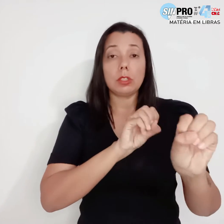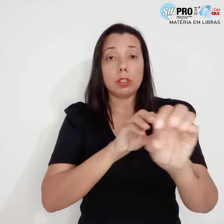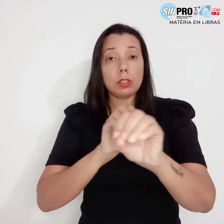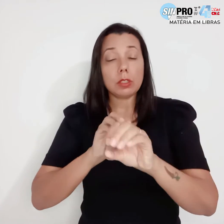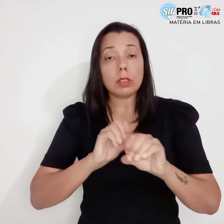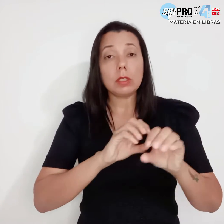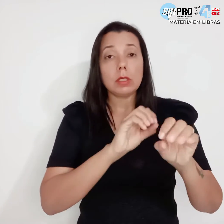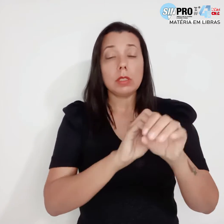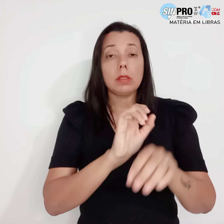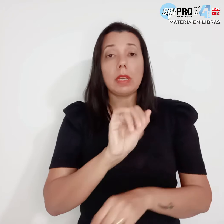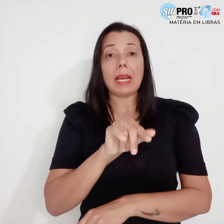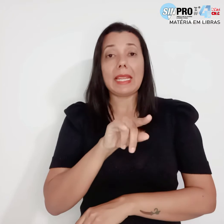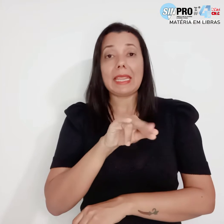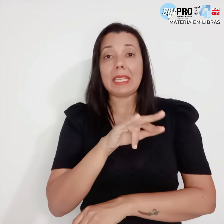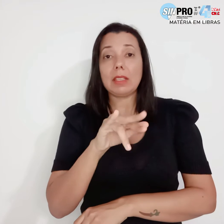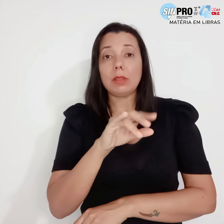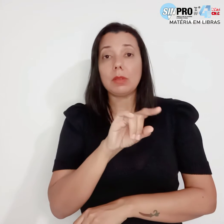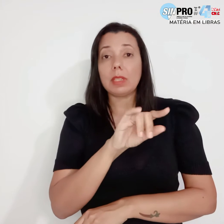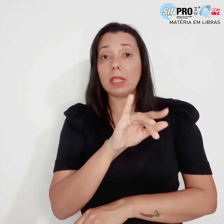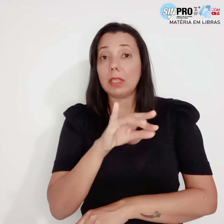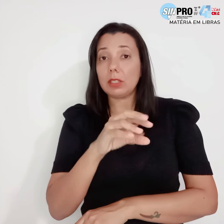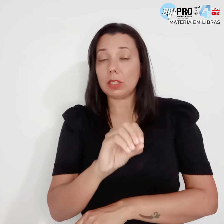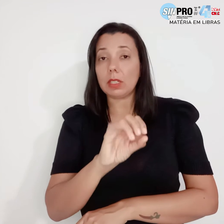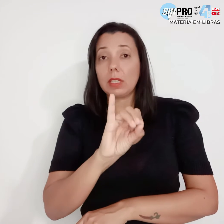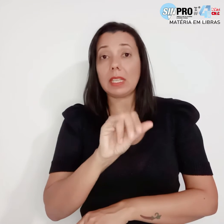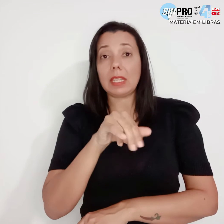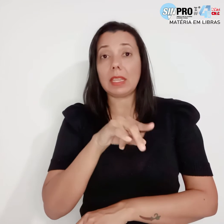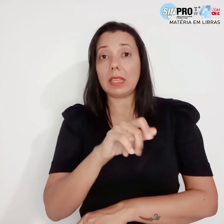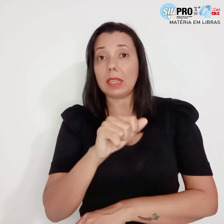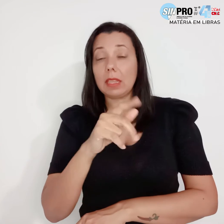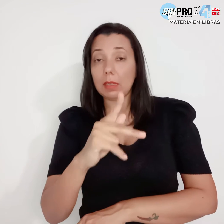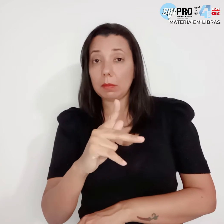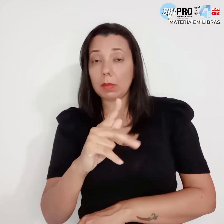Educacionais Anísio Teixeira, INEP,